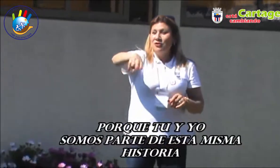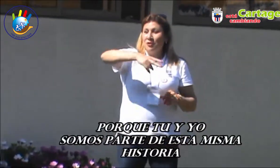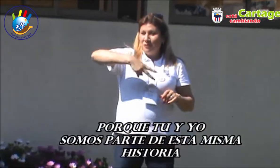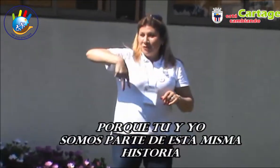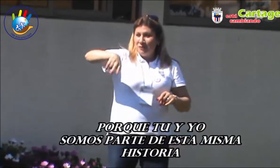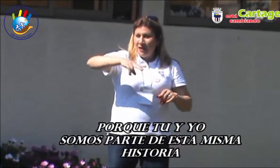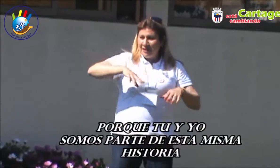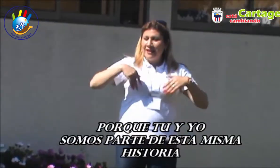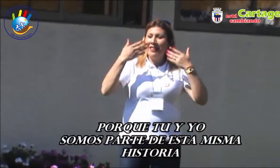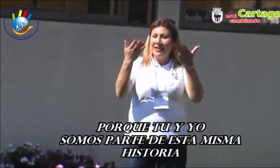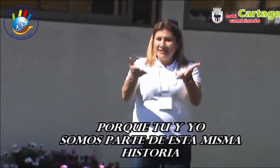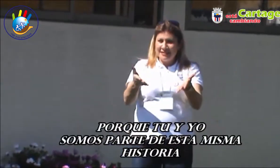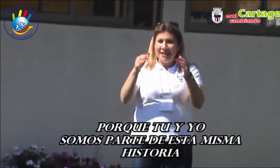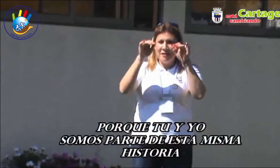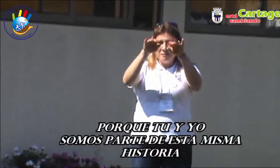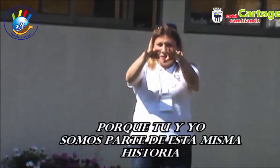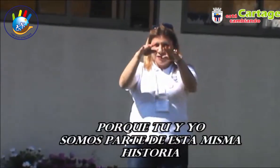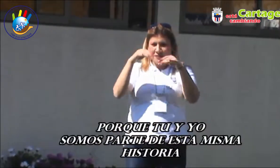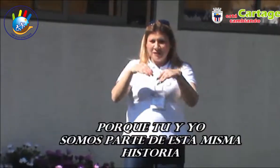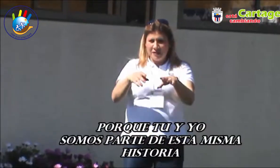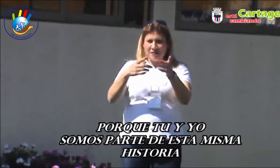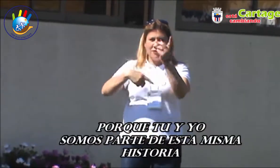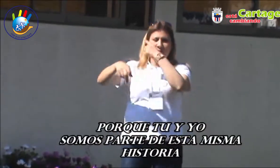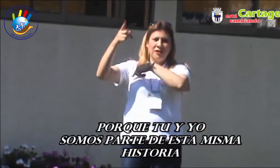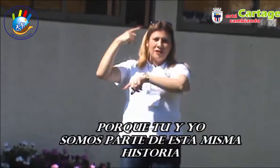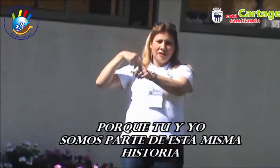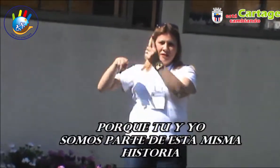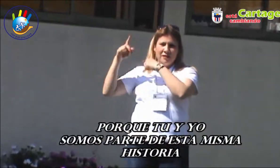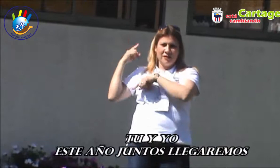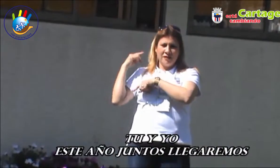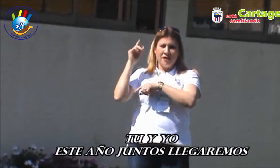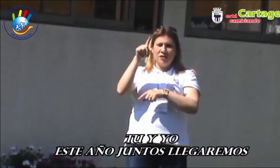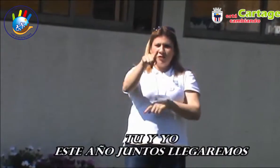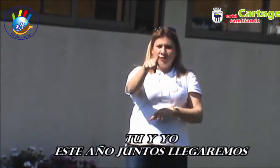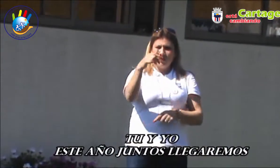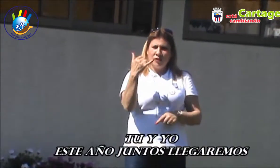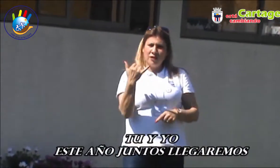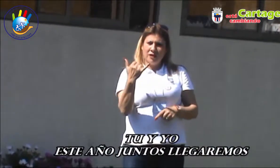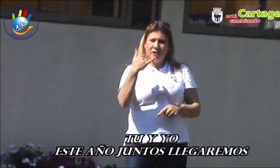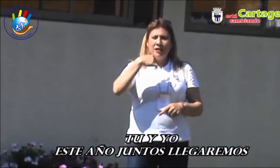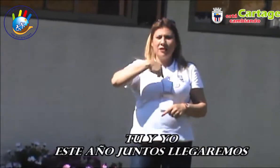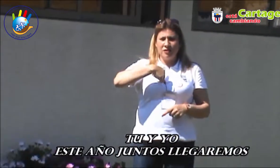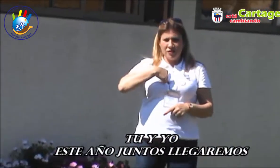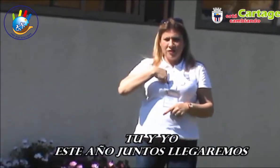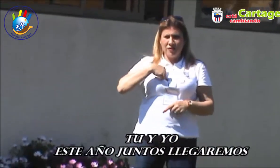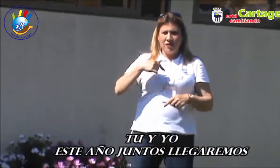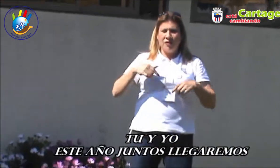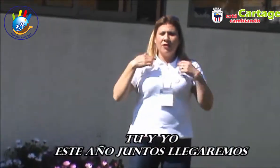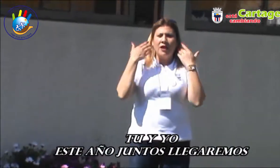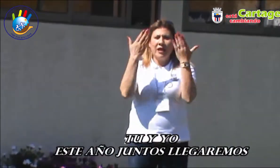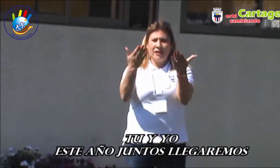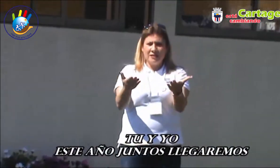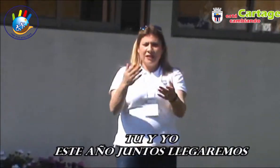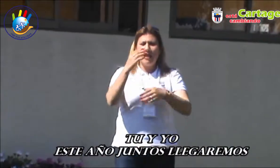somos parte de esta misma historia. Tú y yo, este